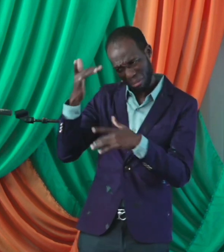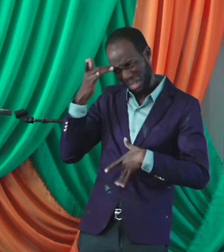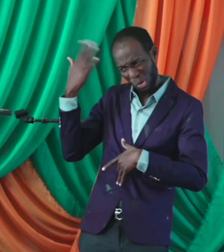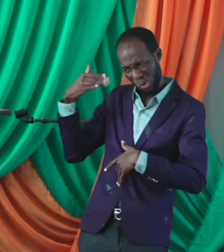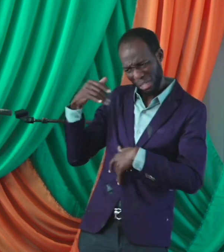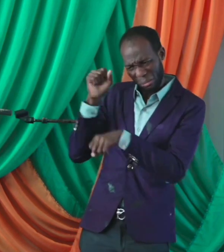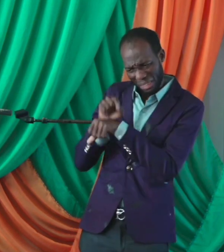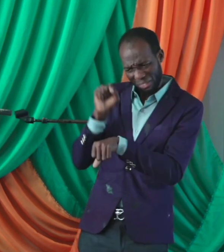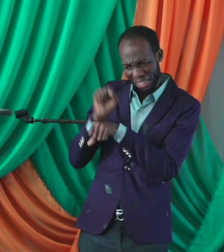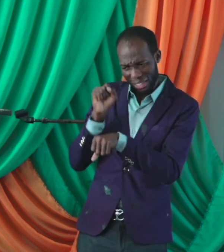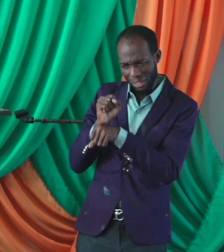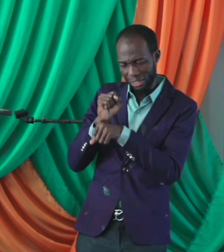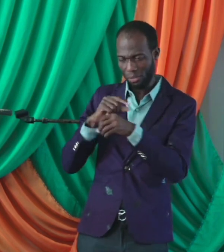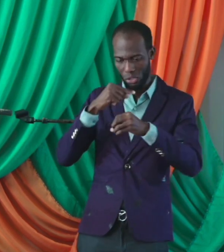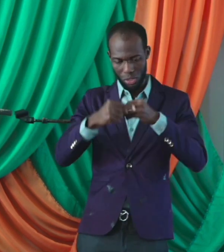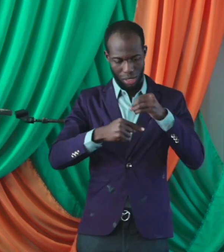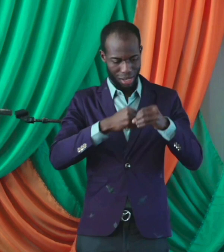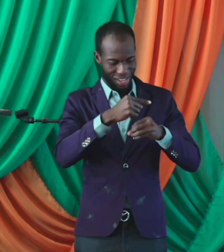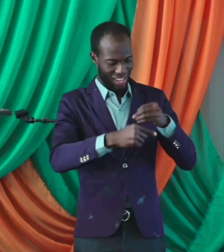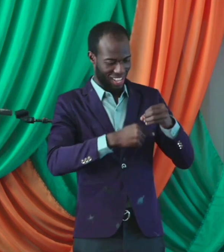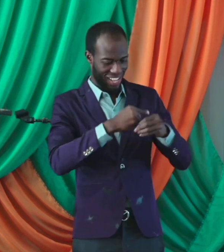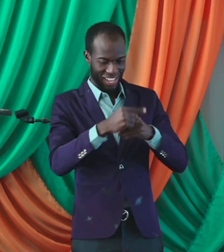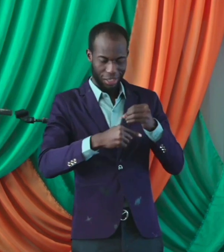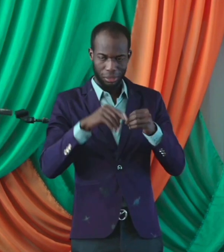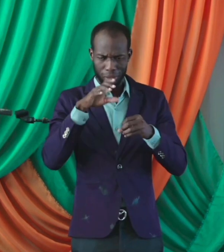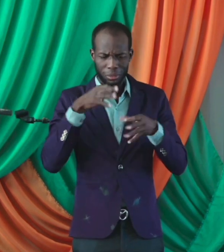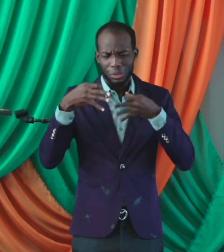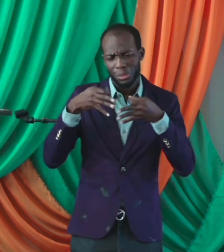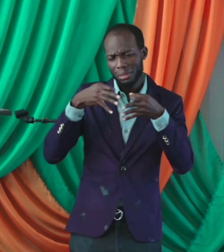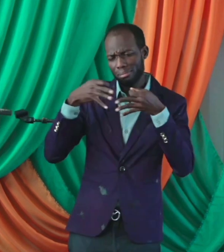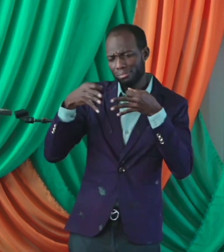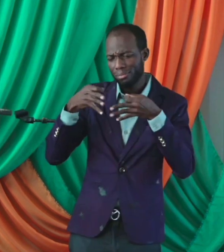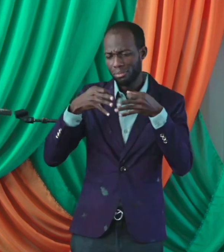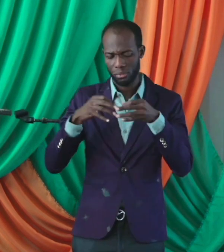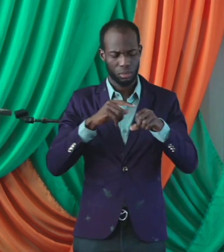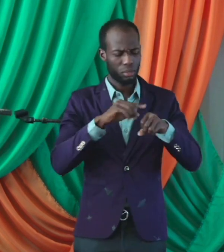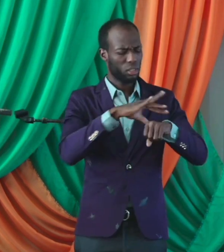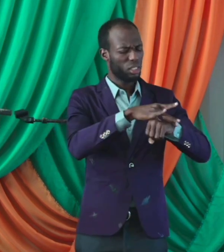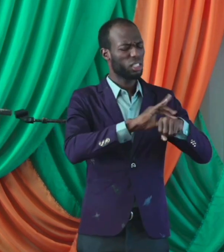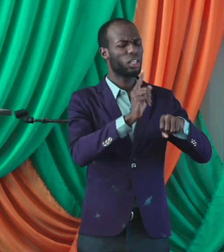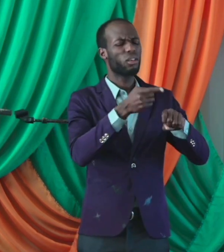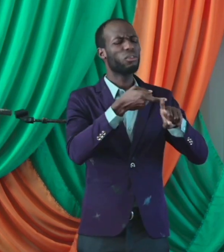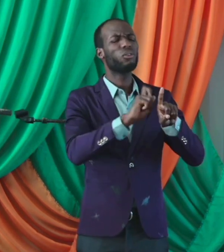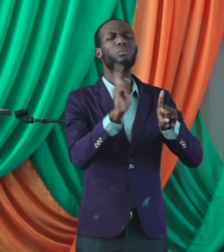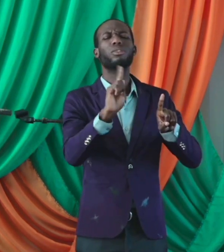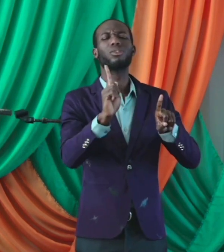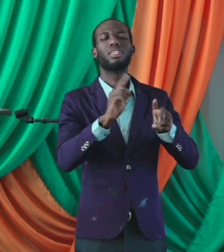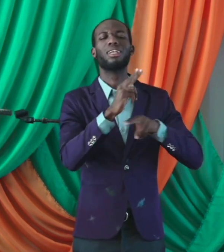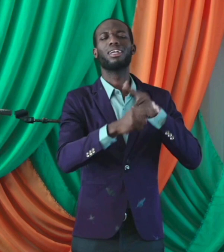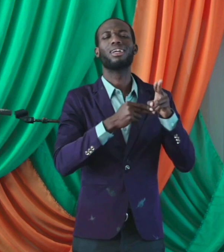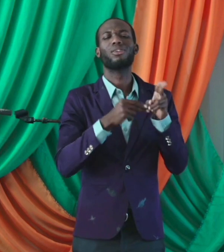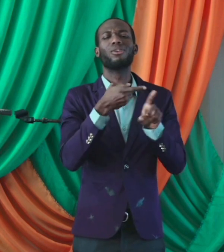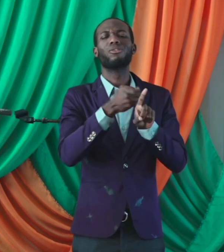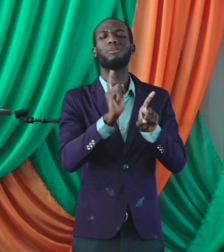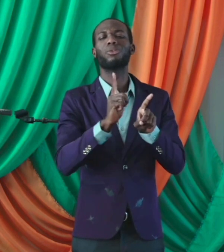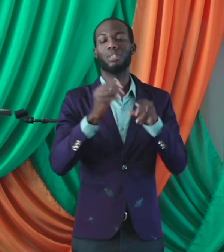recherches sur le cosmos là, sur l'origine de l'univers. Monsieur a expliqué le monde, quand la Terre sortie, quand l'univers a sorti. Et